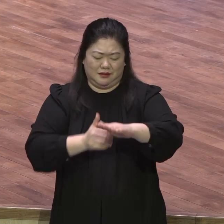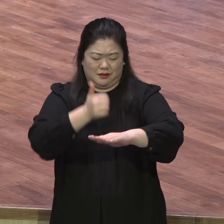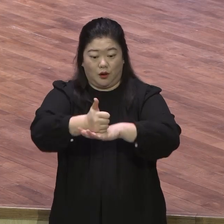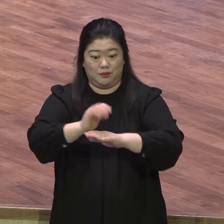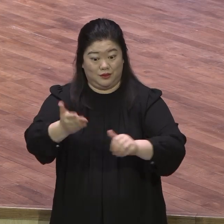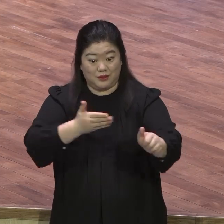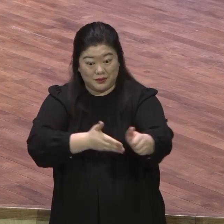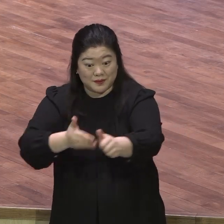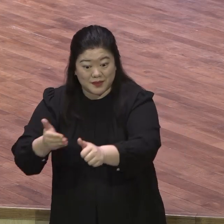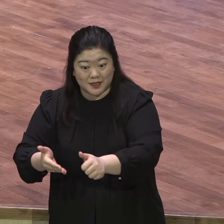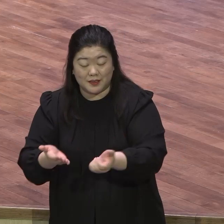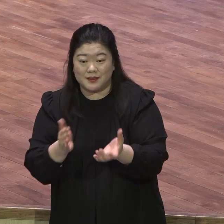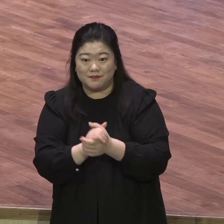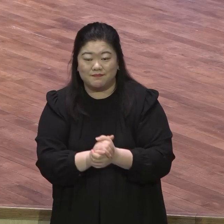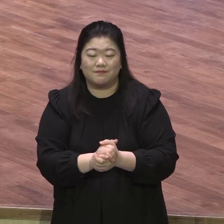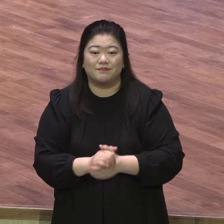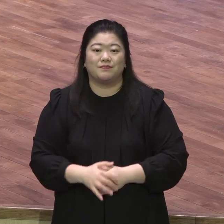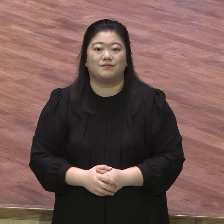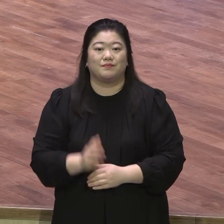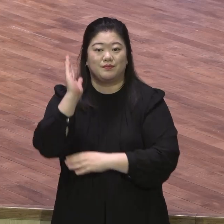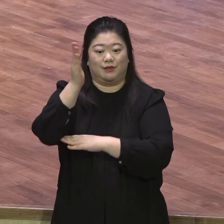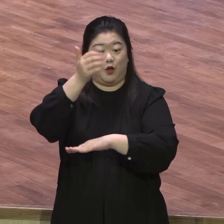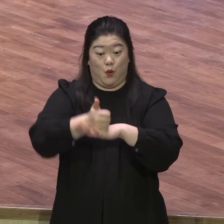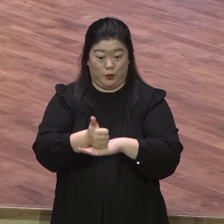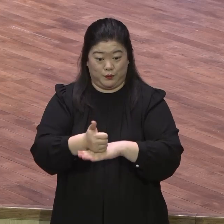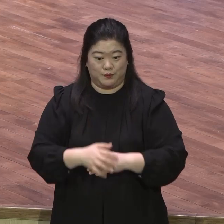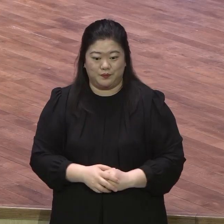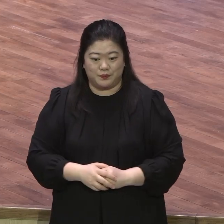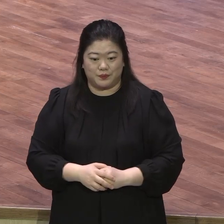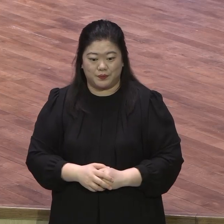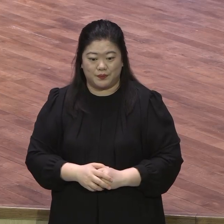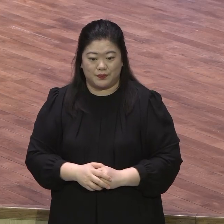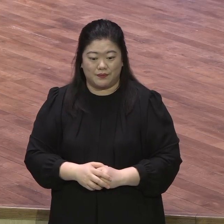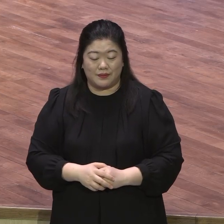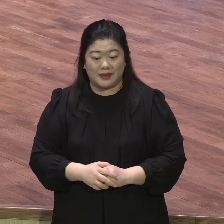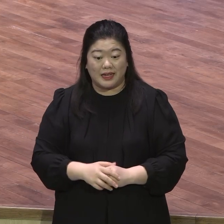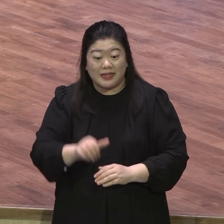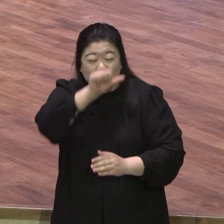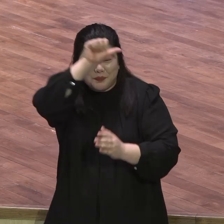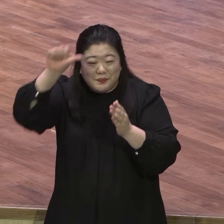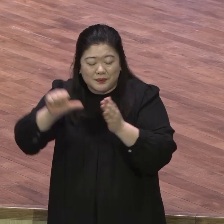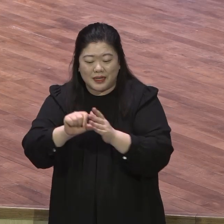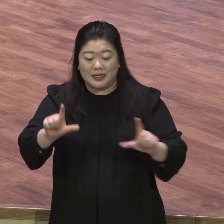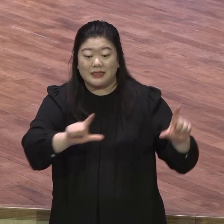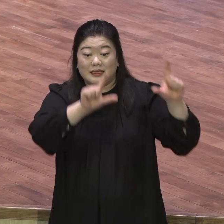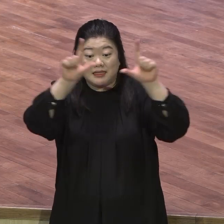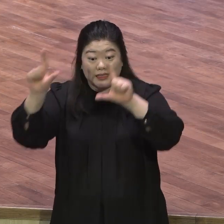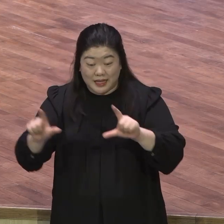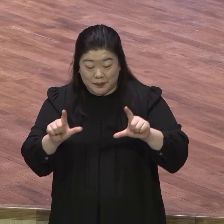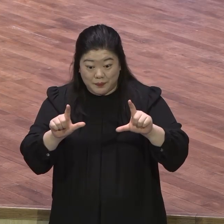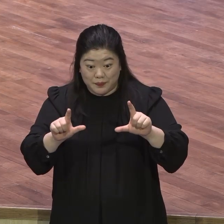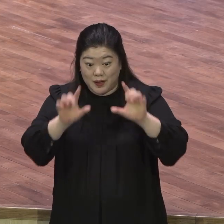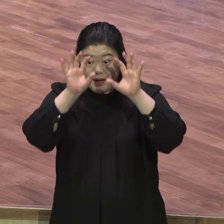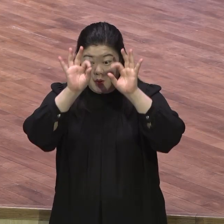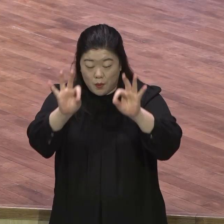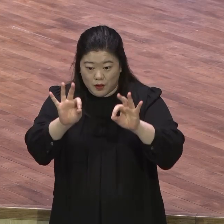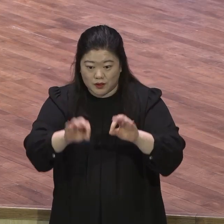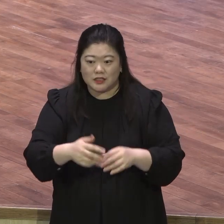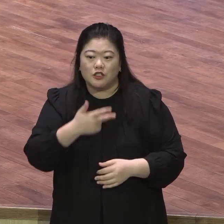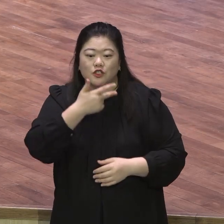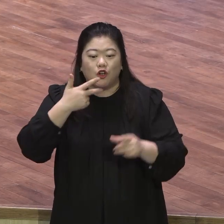결론이 사람의 인생을 살아가는 모습을 영어 스펠링 M으로 시작하는 세